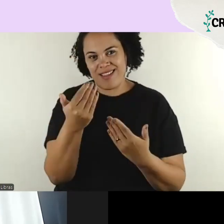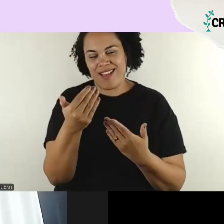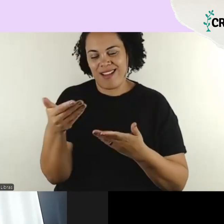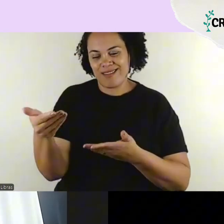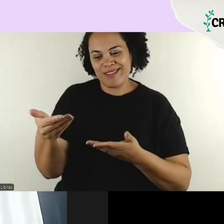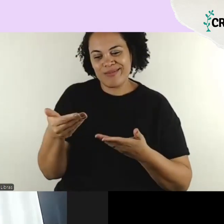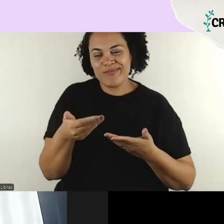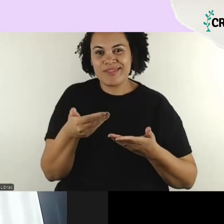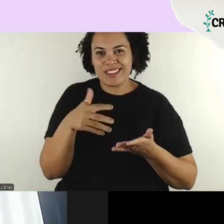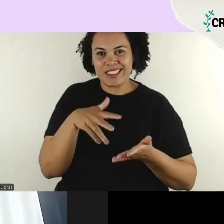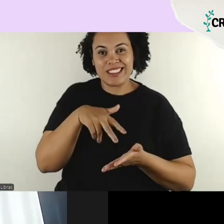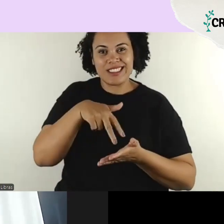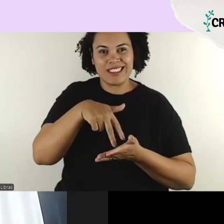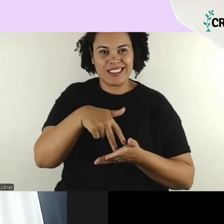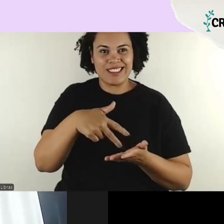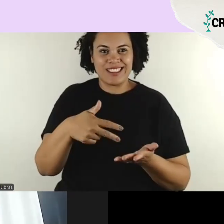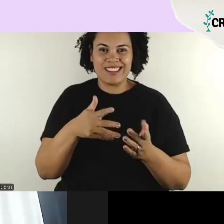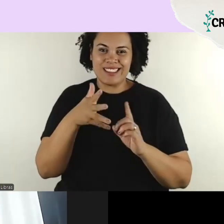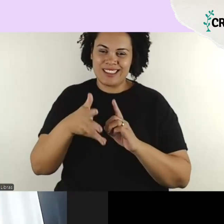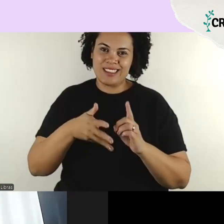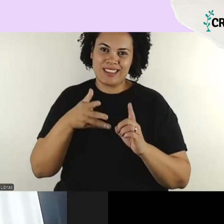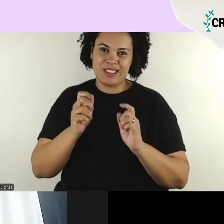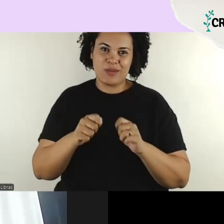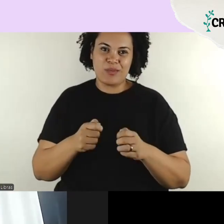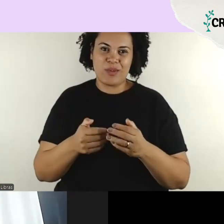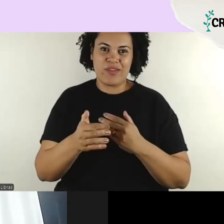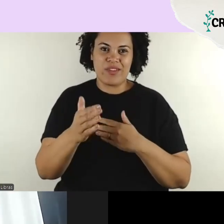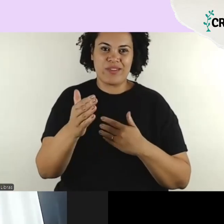aceito e a fala é sua.